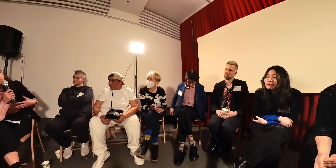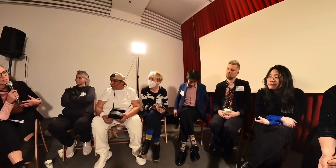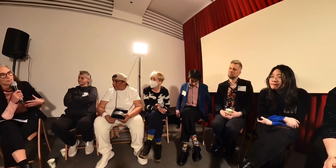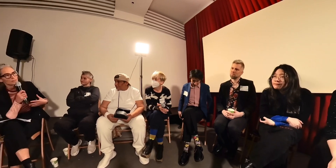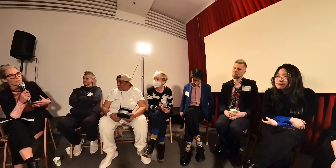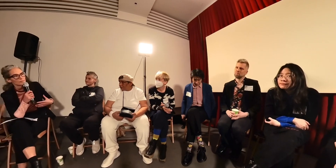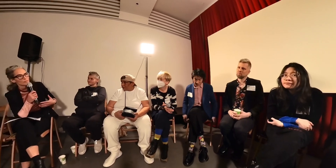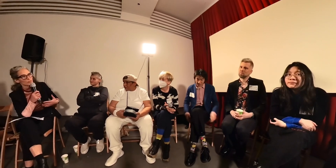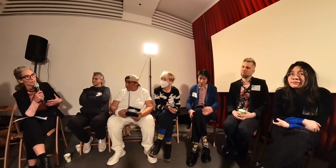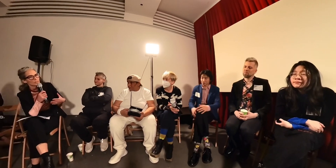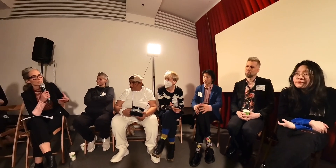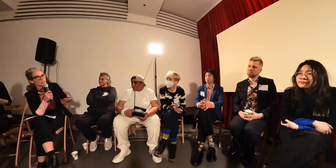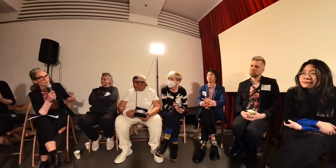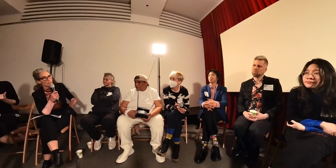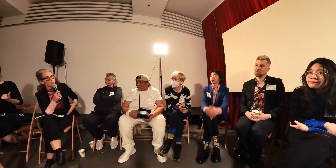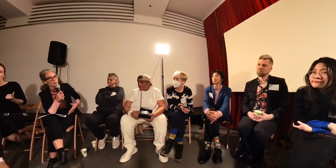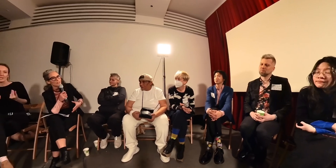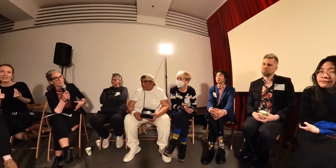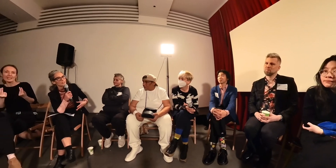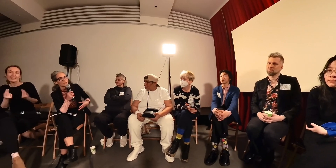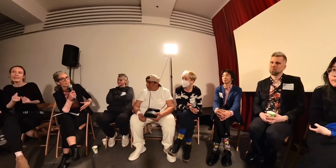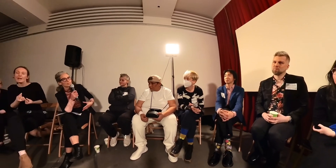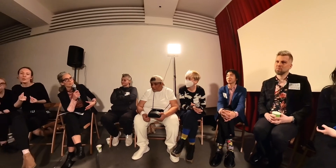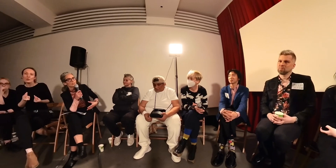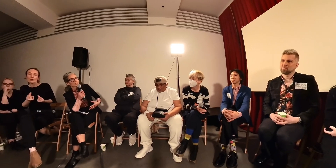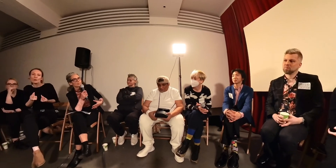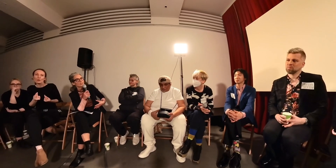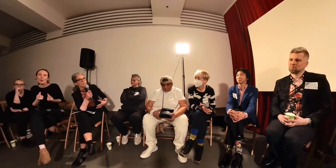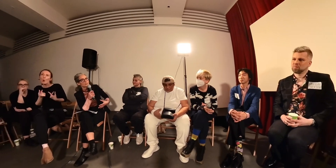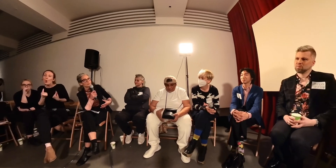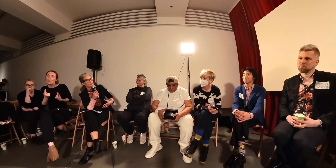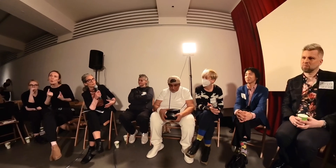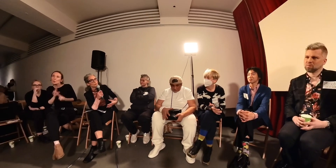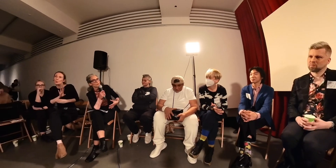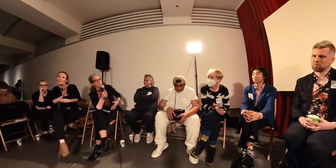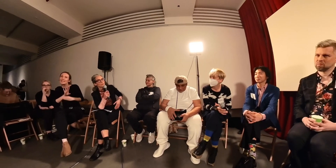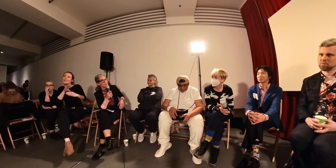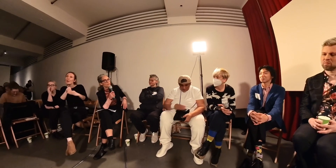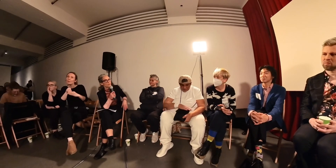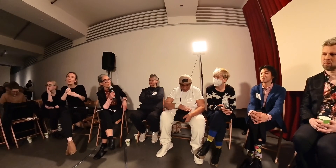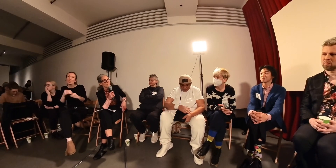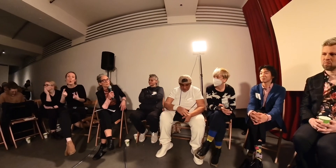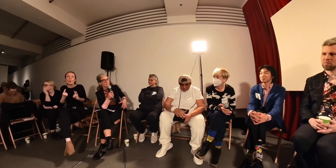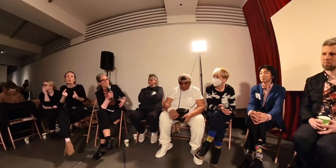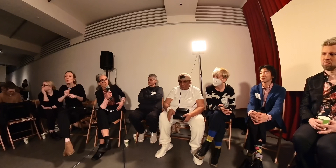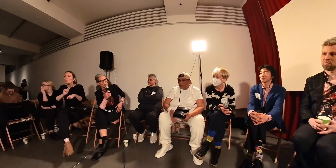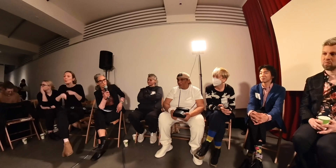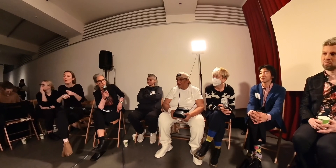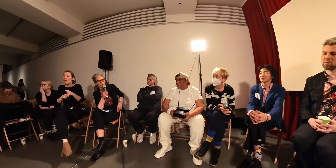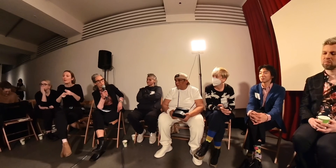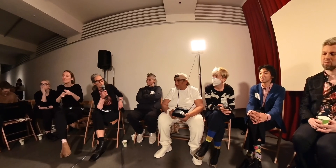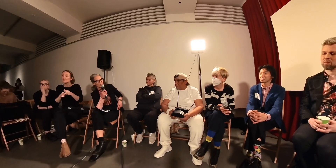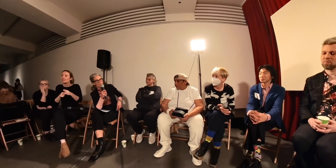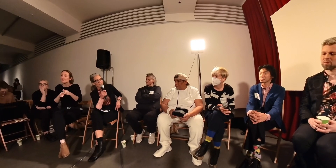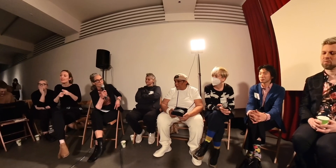mobilizace těch sil jako ze spoda, jak teda umožnit přístup lidem, kteří běžně